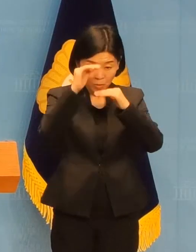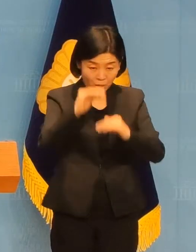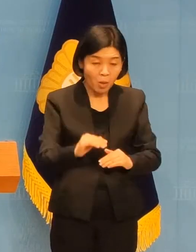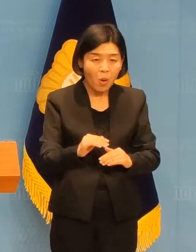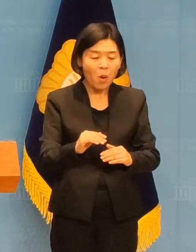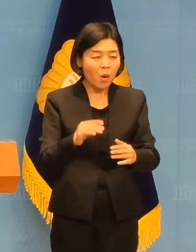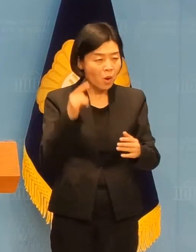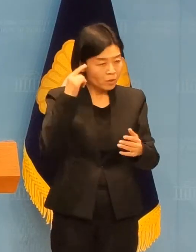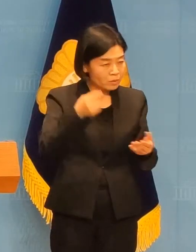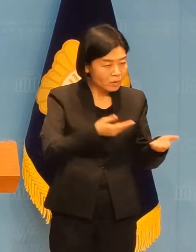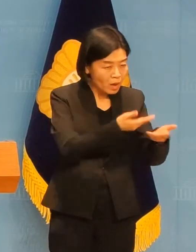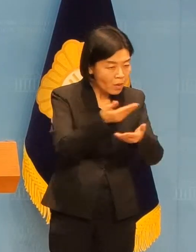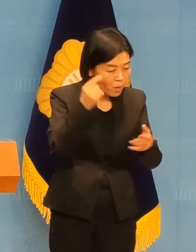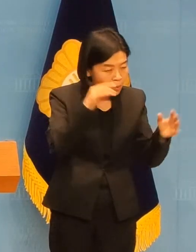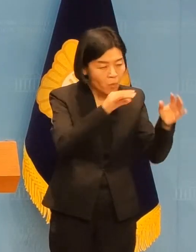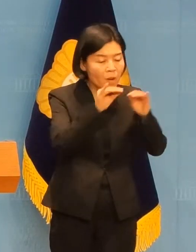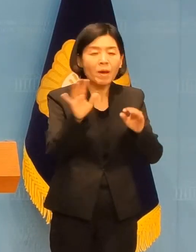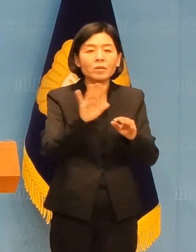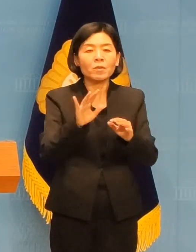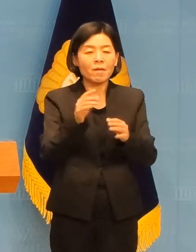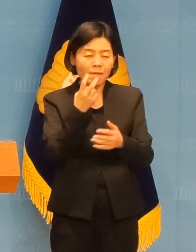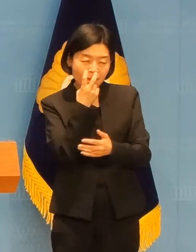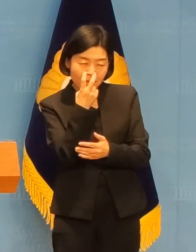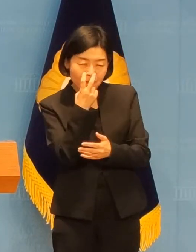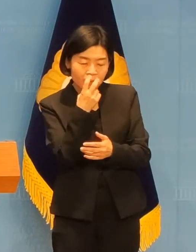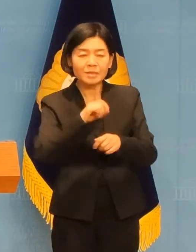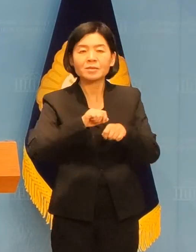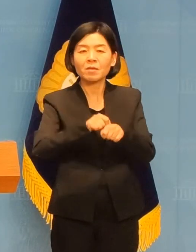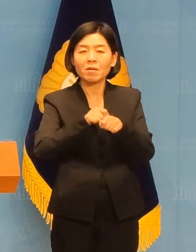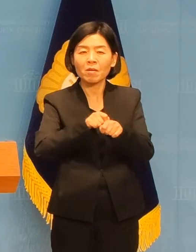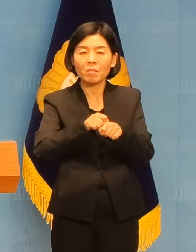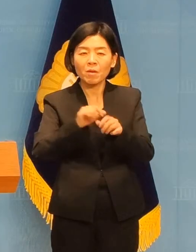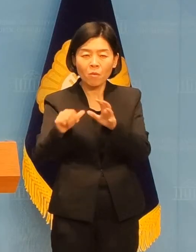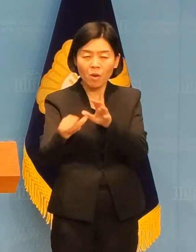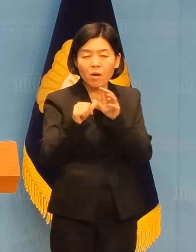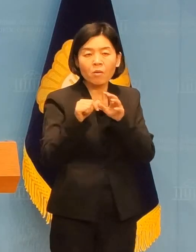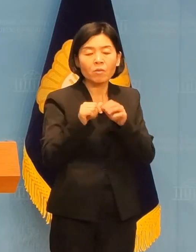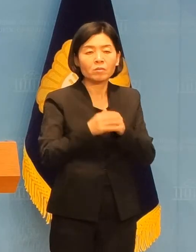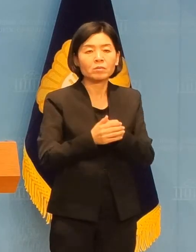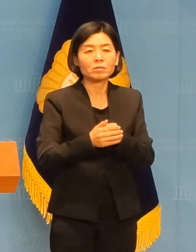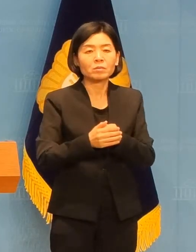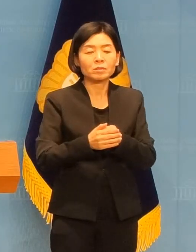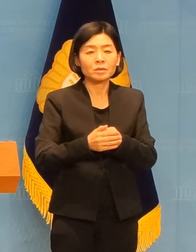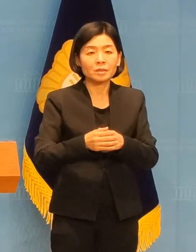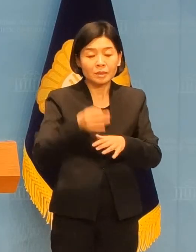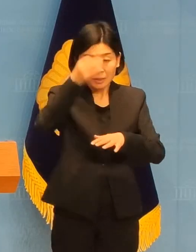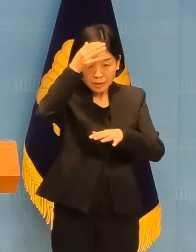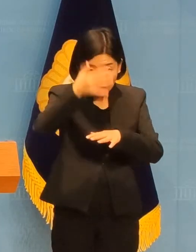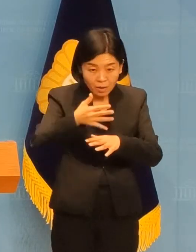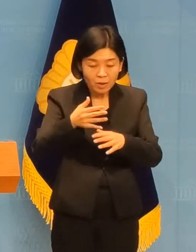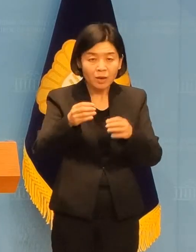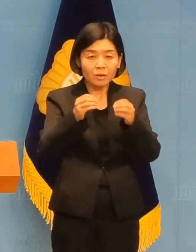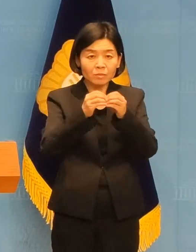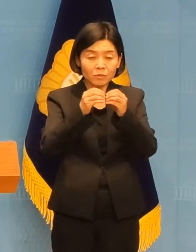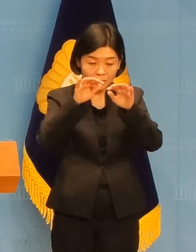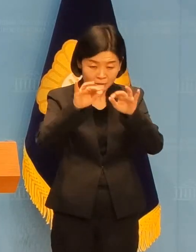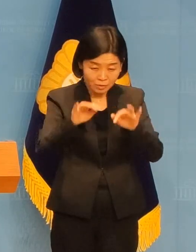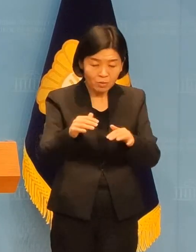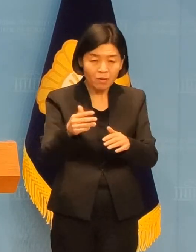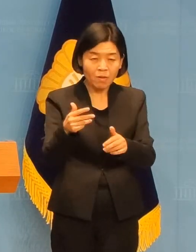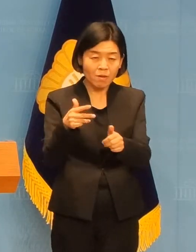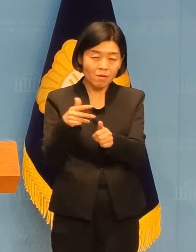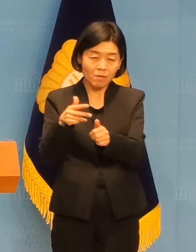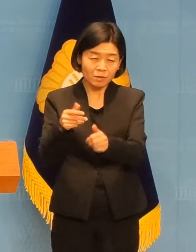도구로 변질되었습니다. 사과문을 영상으로 낭독하게 한 행위는 인격을 짓밟는